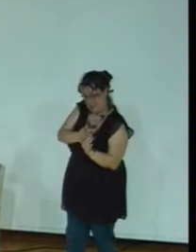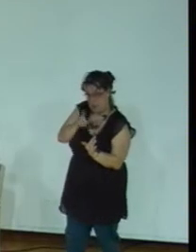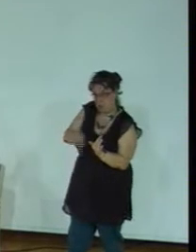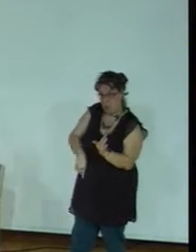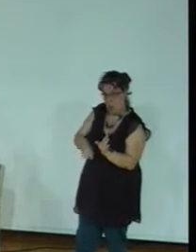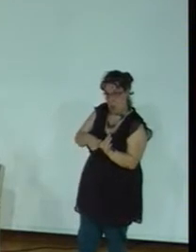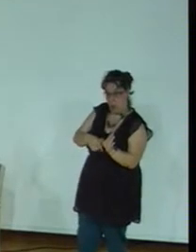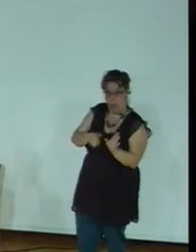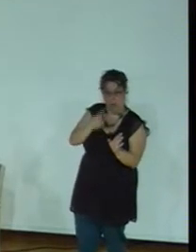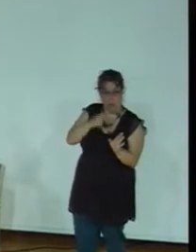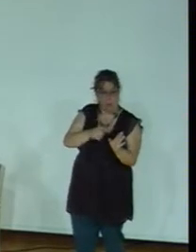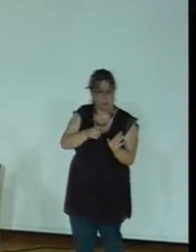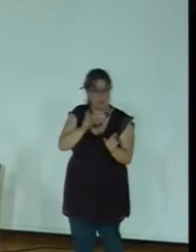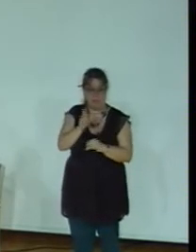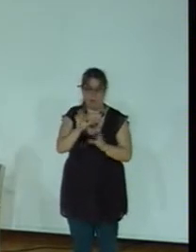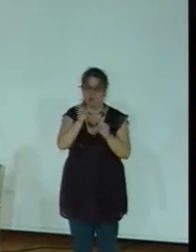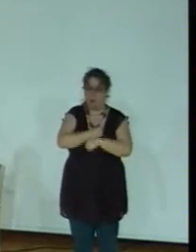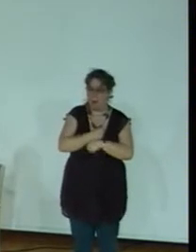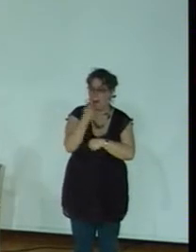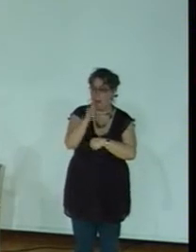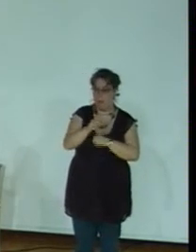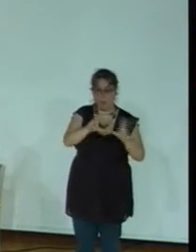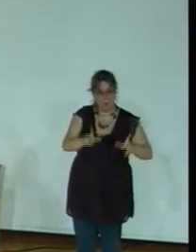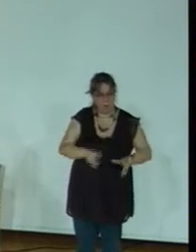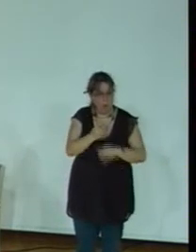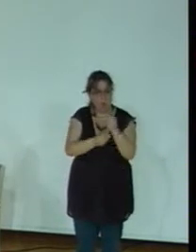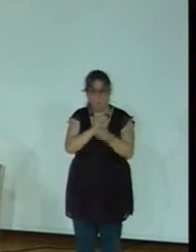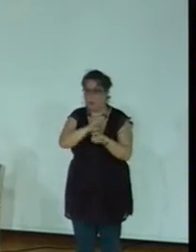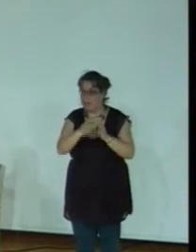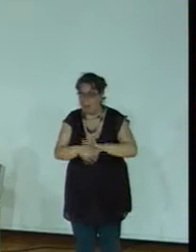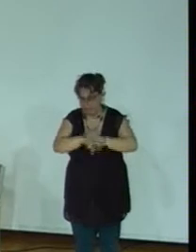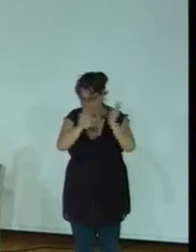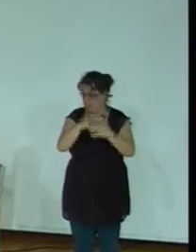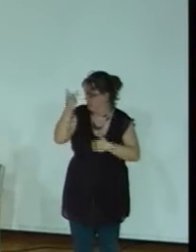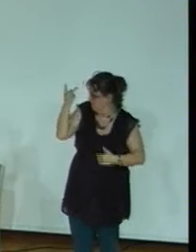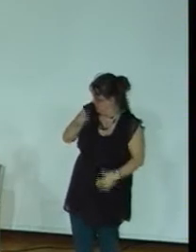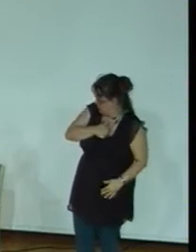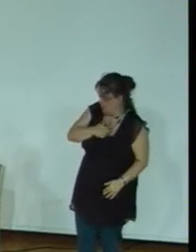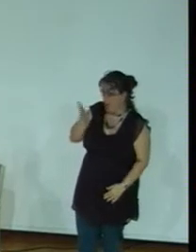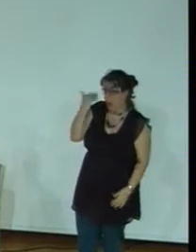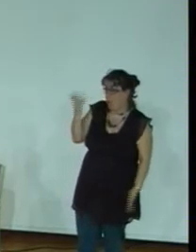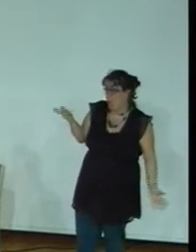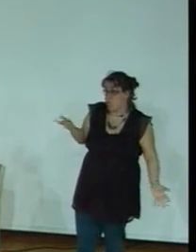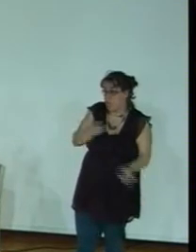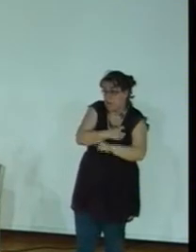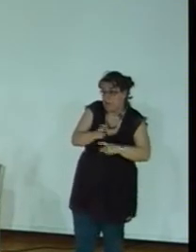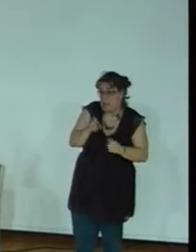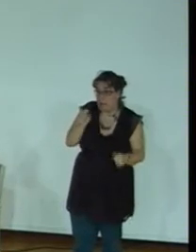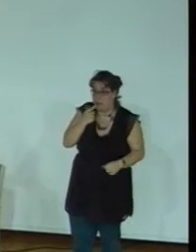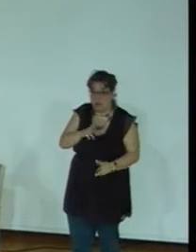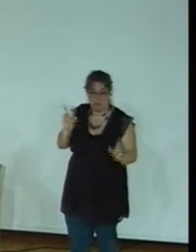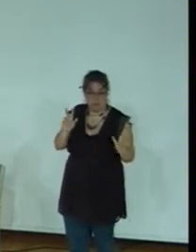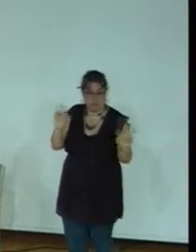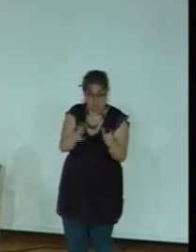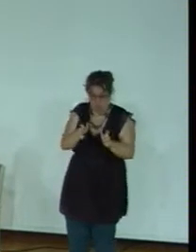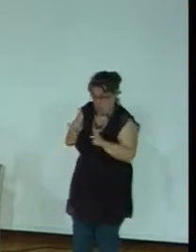d'un service stocké en ligne qui permet d'accéder aussi à vos données. Le seul risque, c'était de rester un ou deux jours de plus en garde à vue.